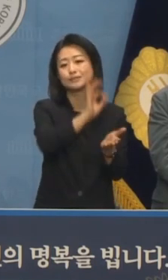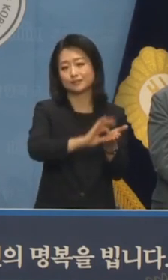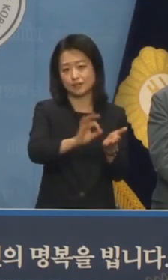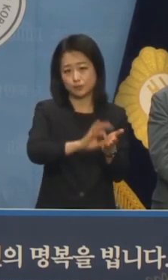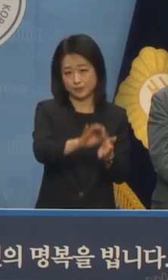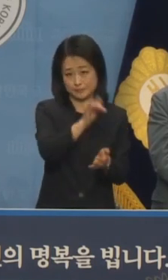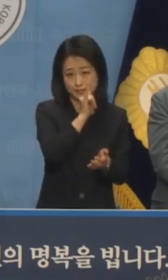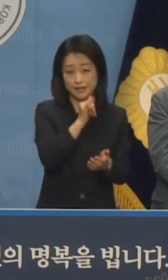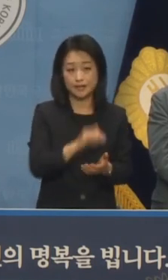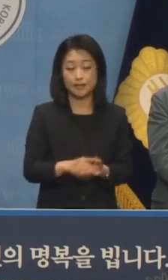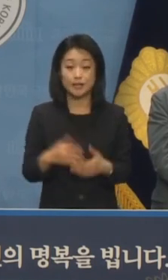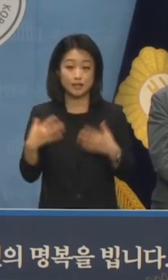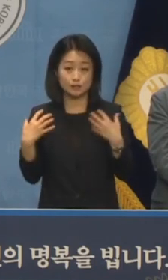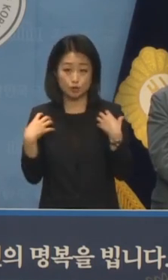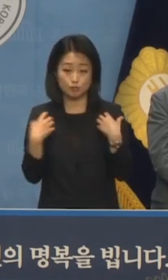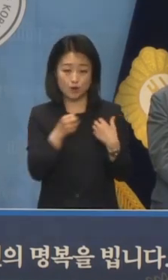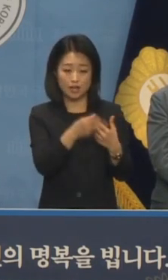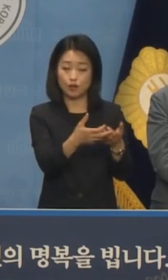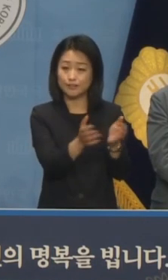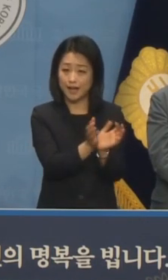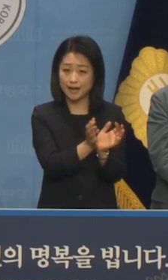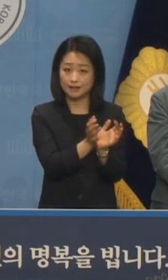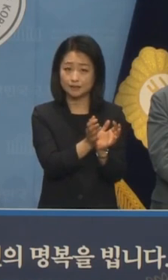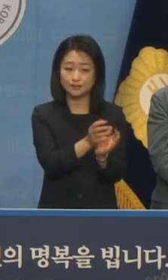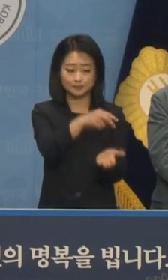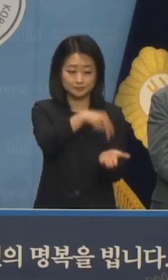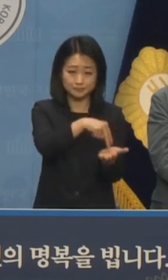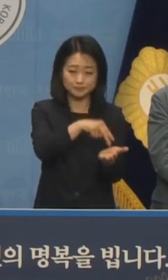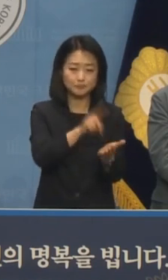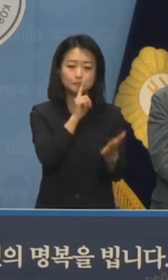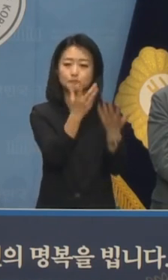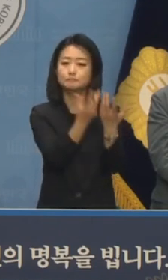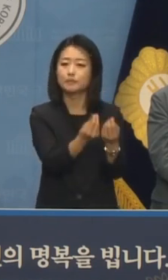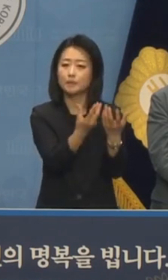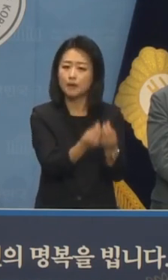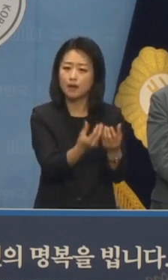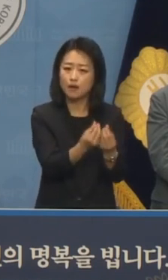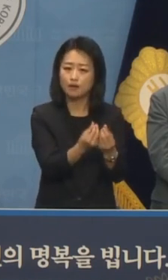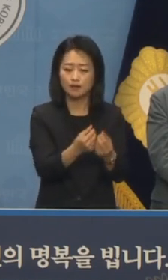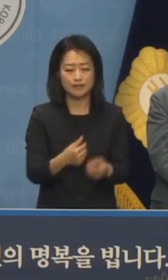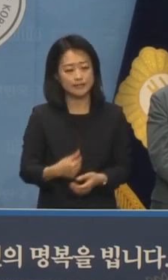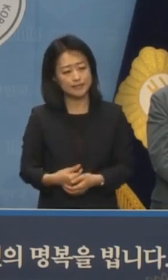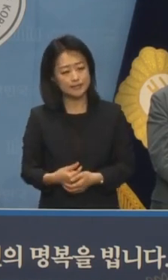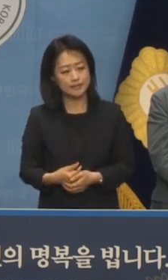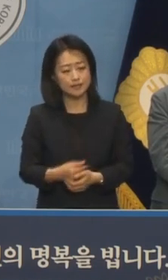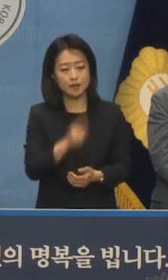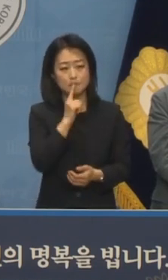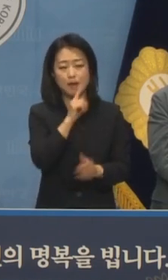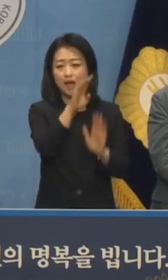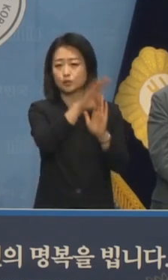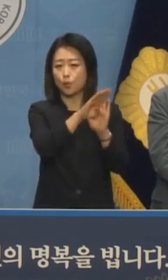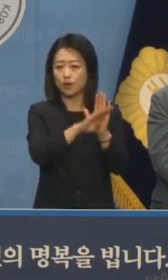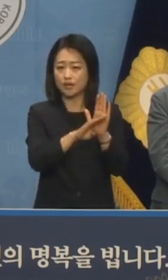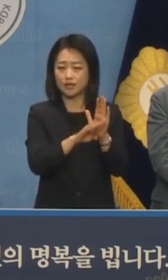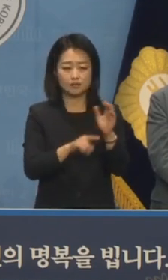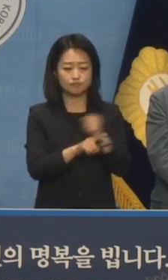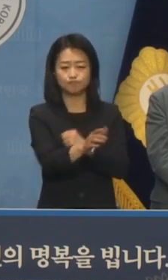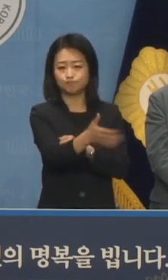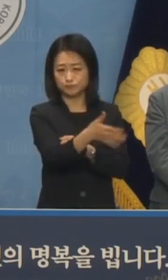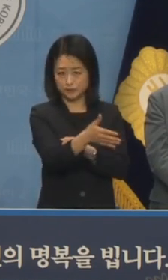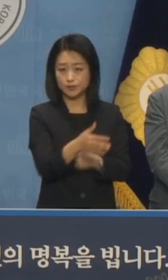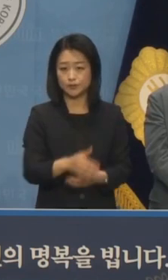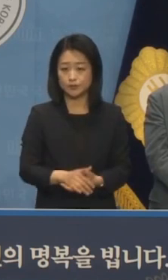들었습니다. 정부의 여당의 입장과 변명은 더 이상 논리도 명분도